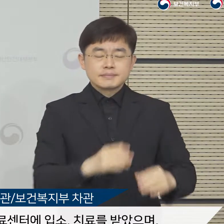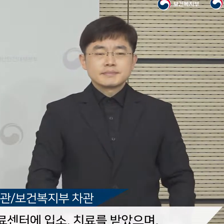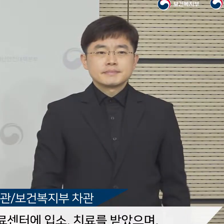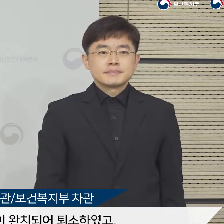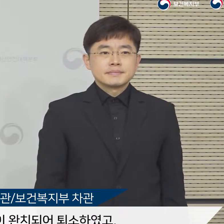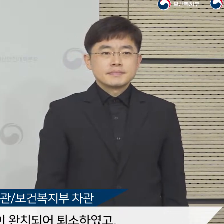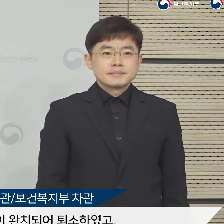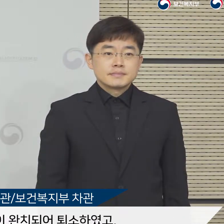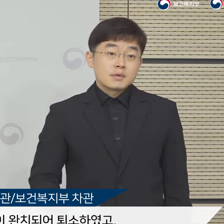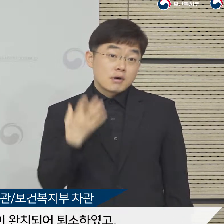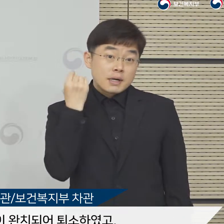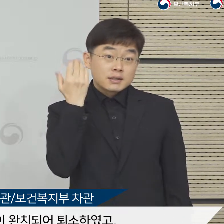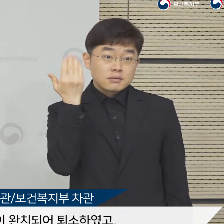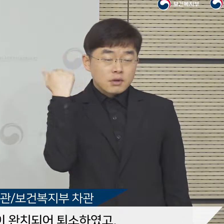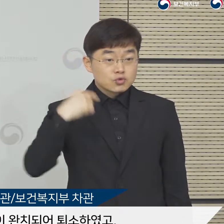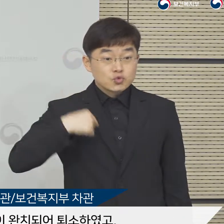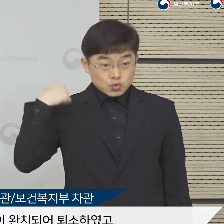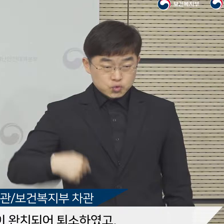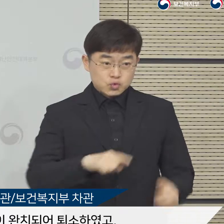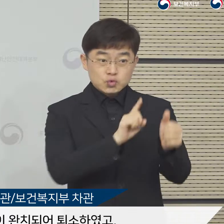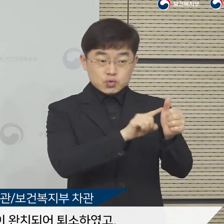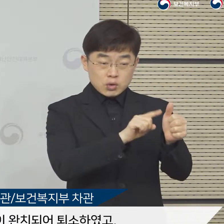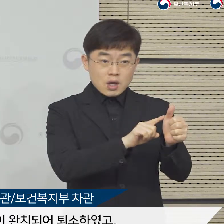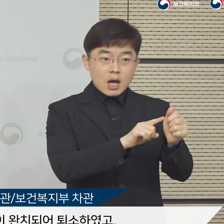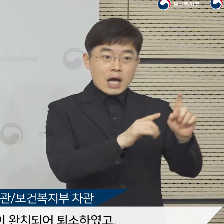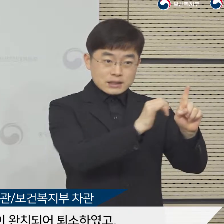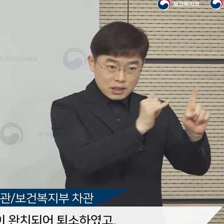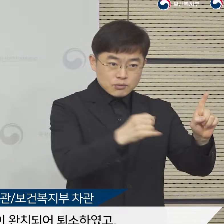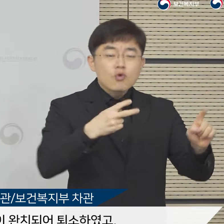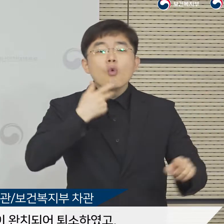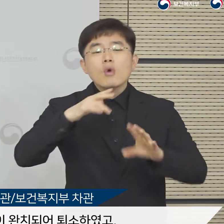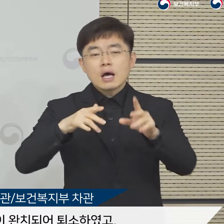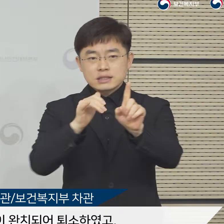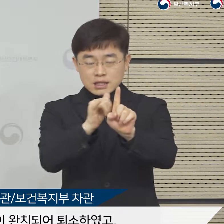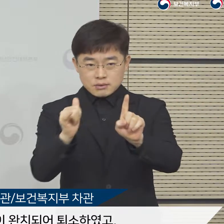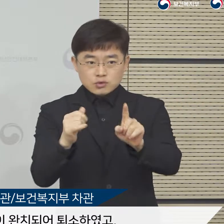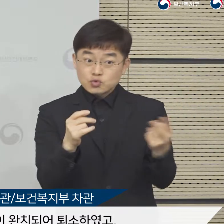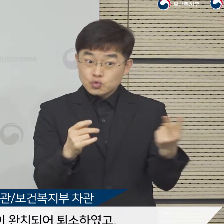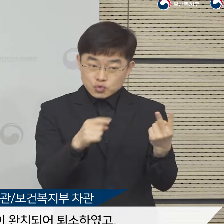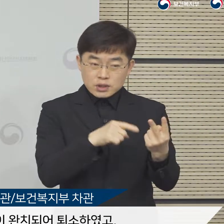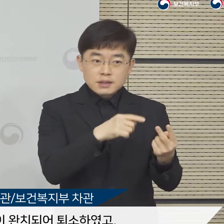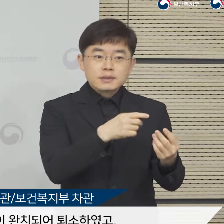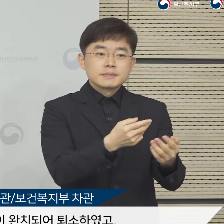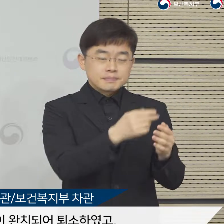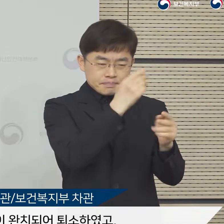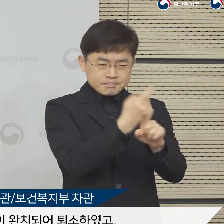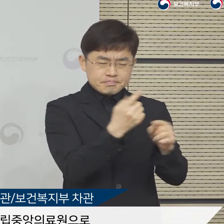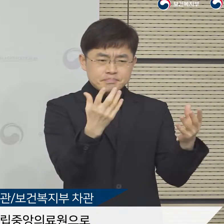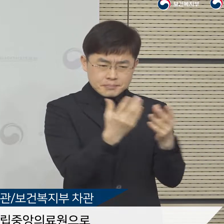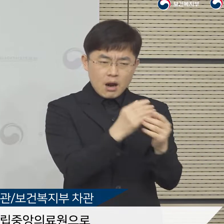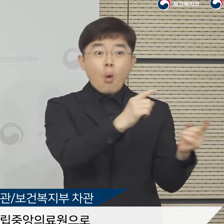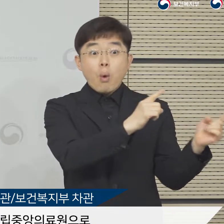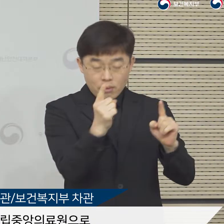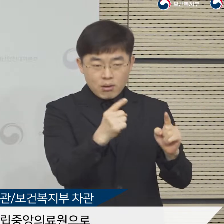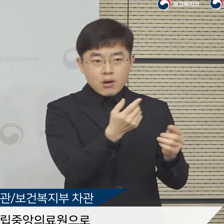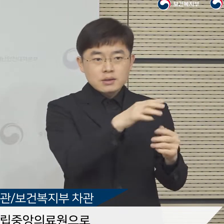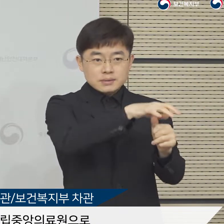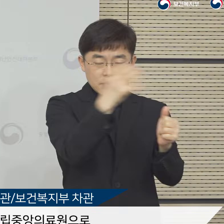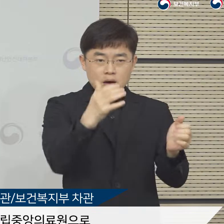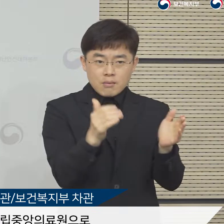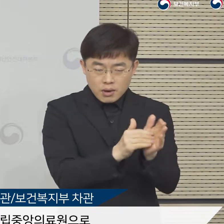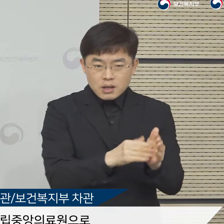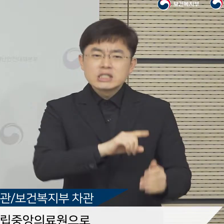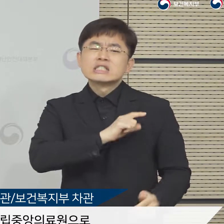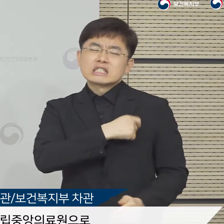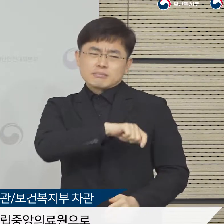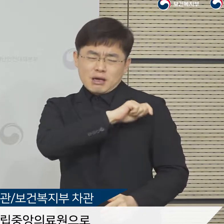상황입니다. 최근 중국인 환자 1분과 영국인 환자 1명이 완치되어 퇴소하였고 스페인 환자 1명은